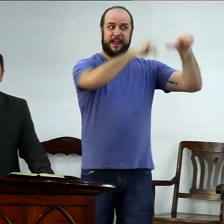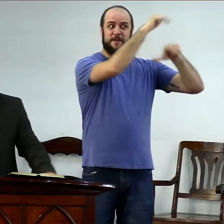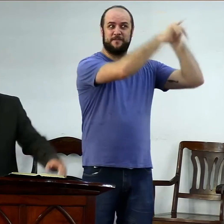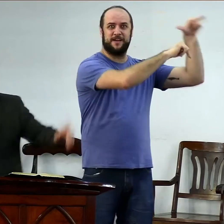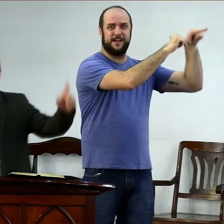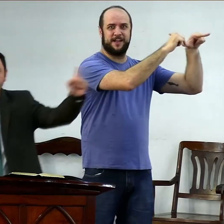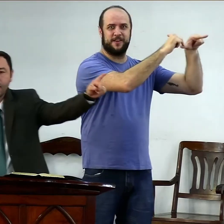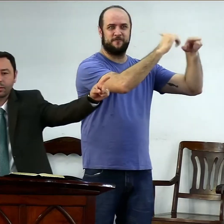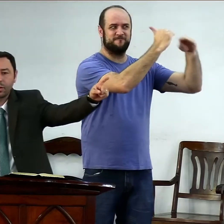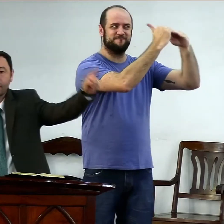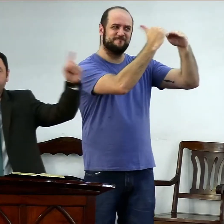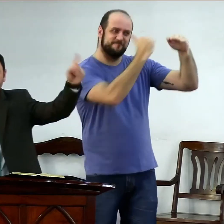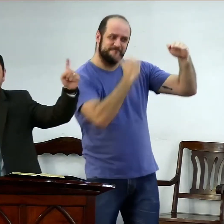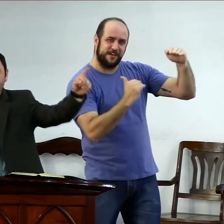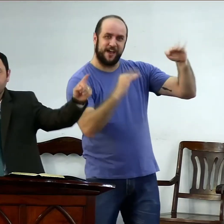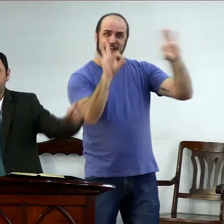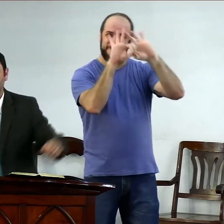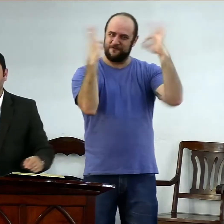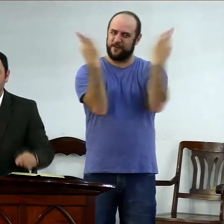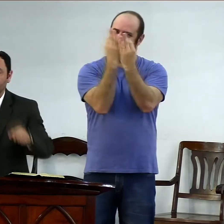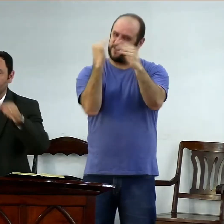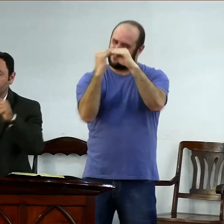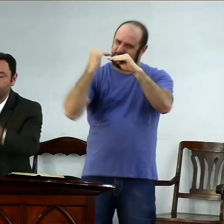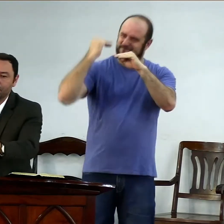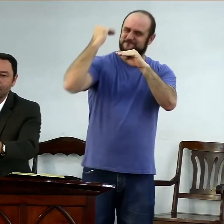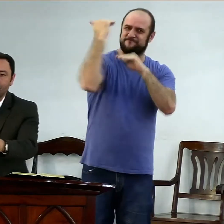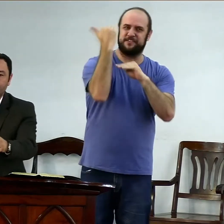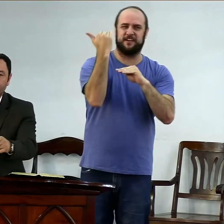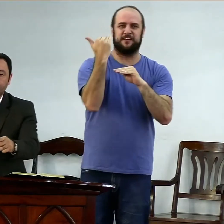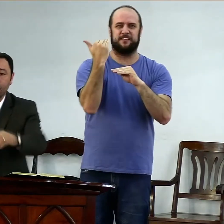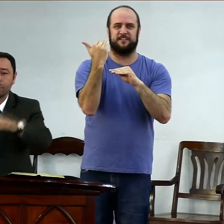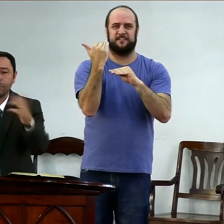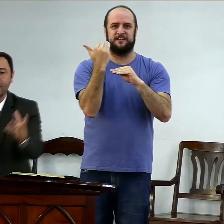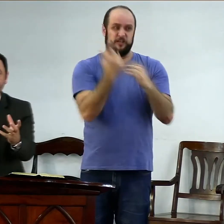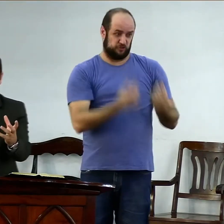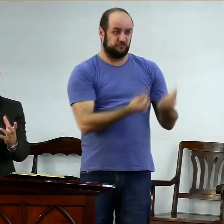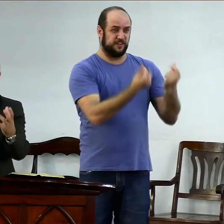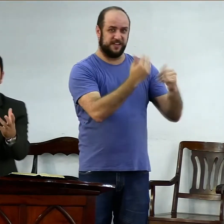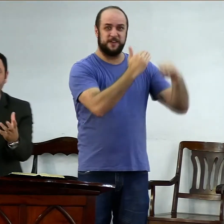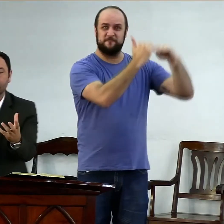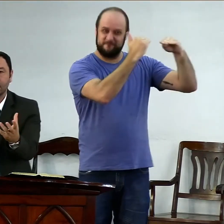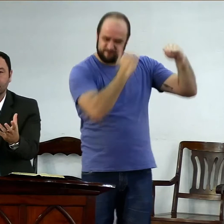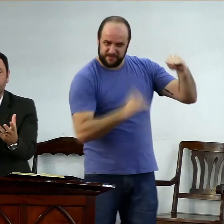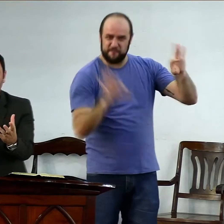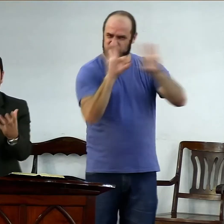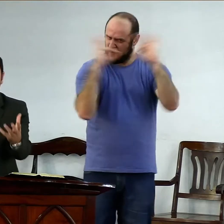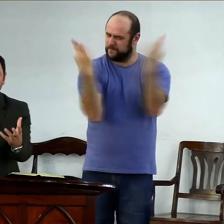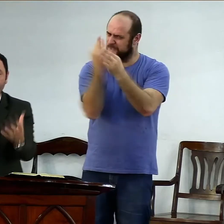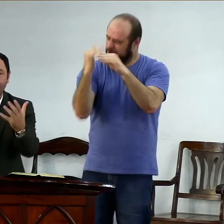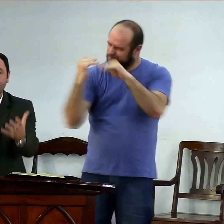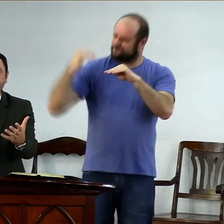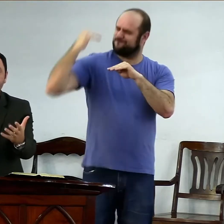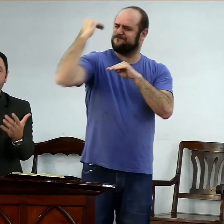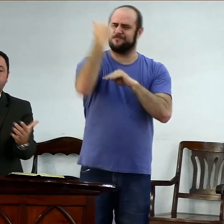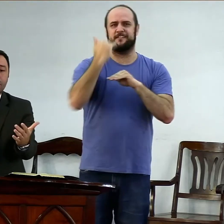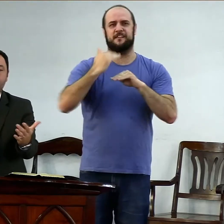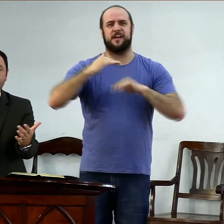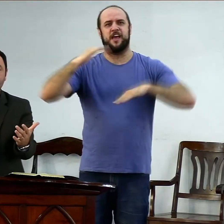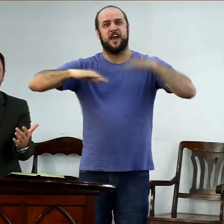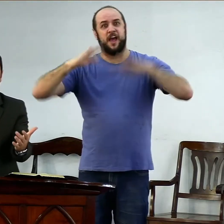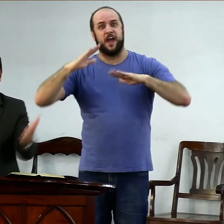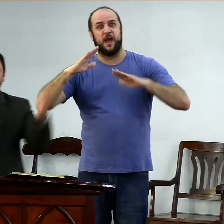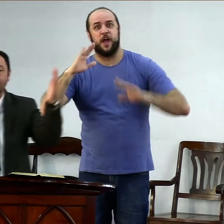família. O teu ganho não é mais importante que a tua família. Talvez é importante agora, nesse tempo,